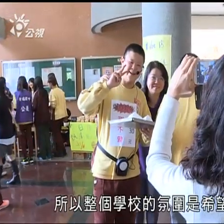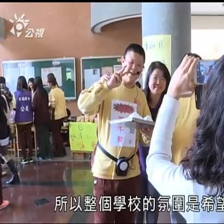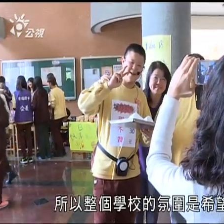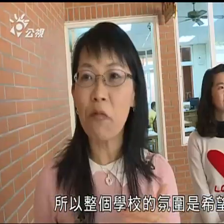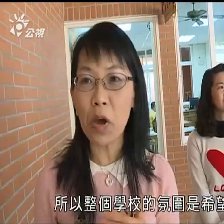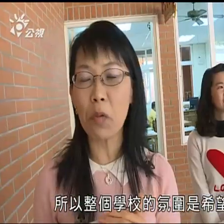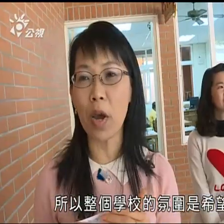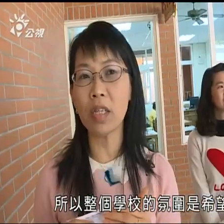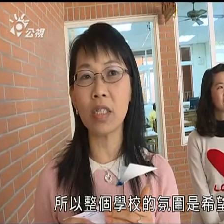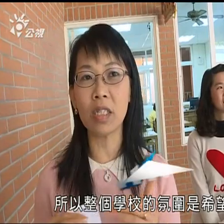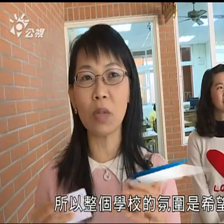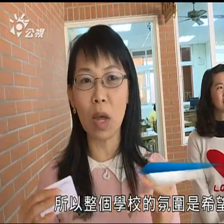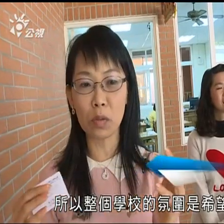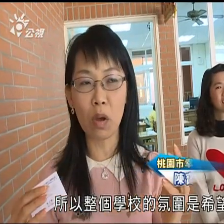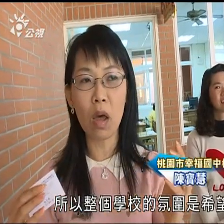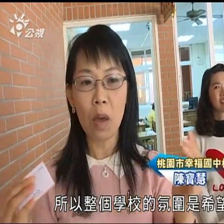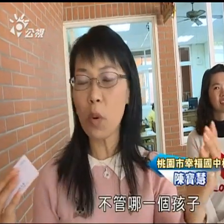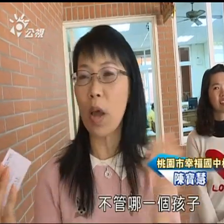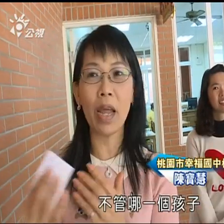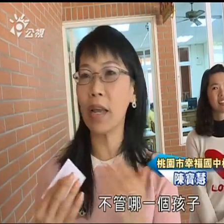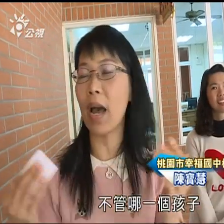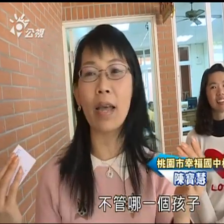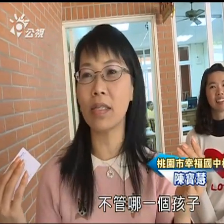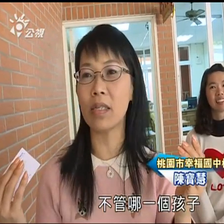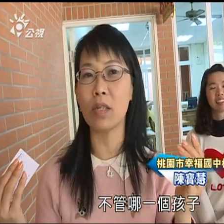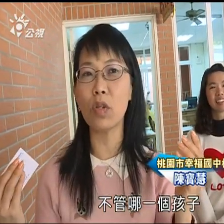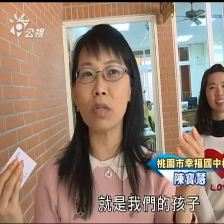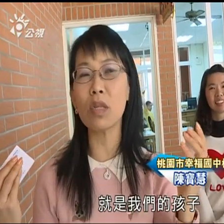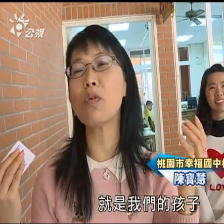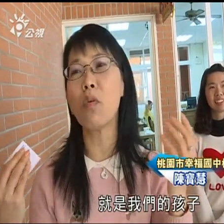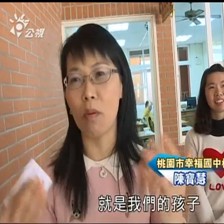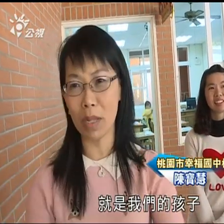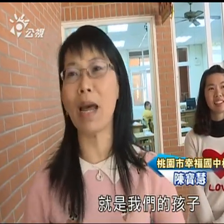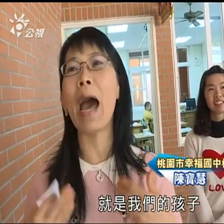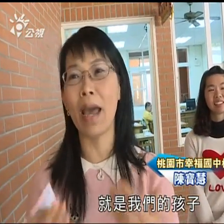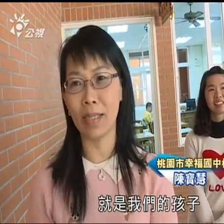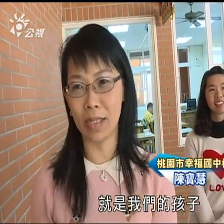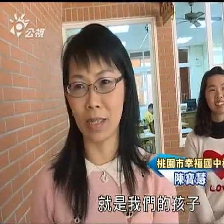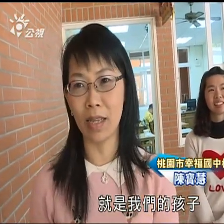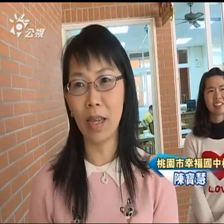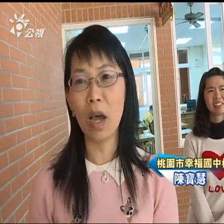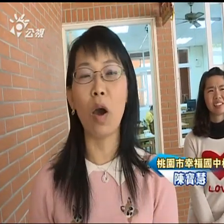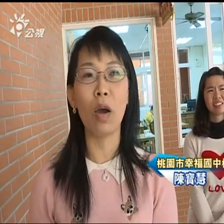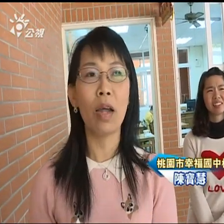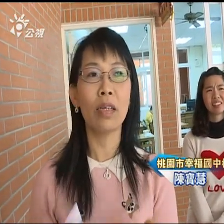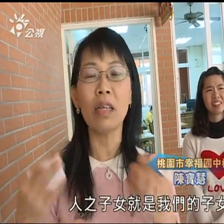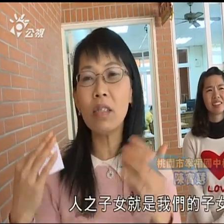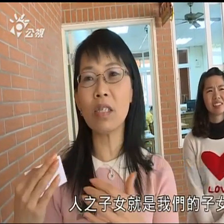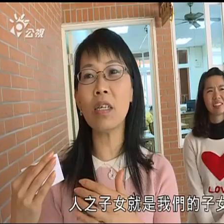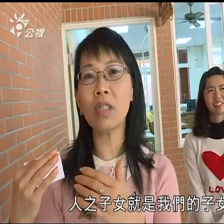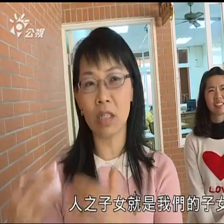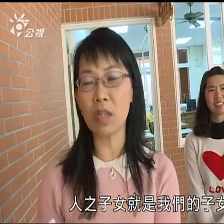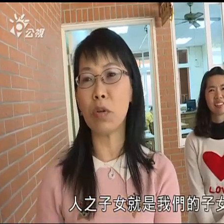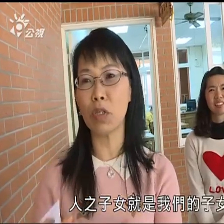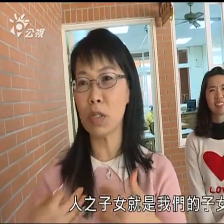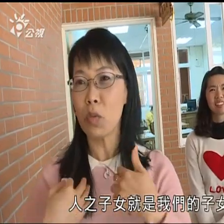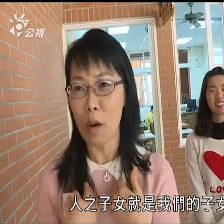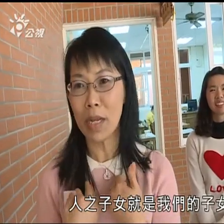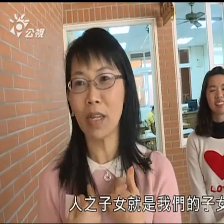校的氛围是希望说，不管哪一个孩子，就是我们的孩子，好，人之子女就是我们的